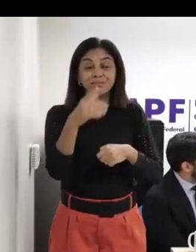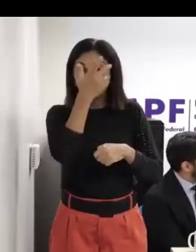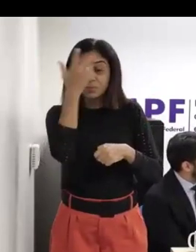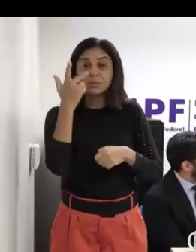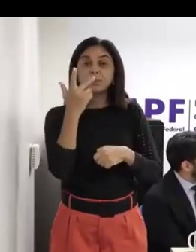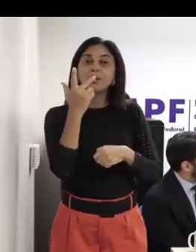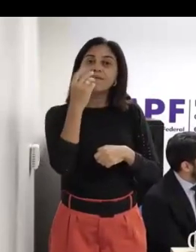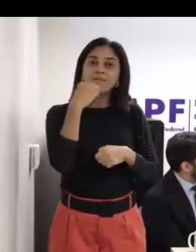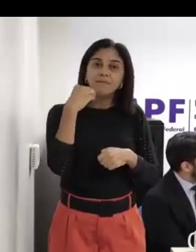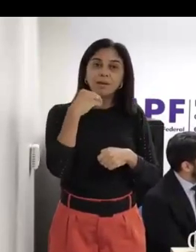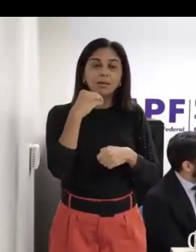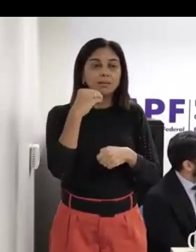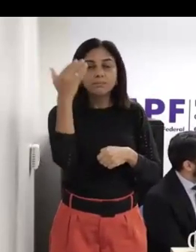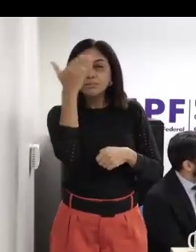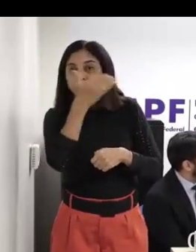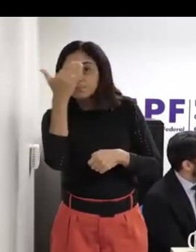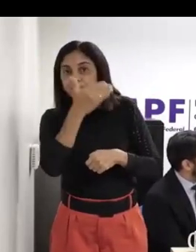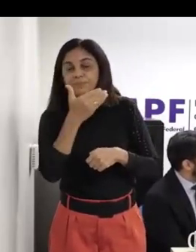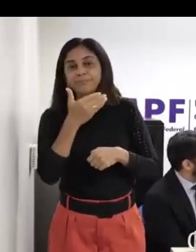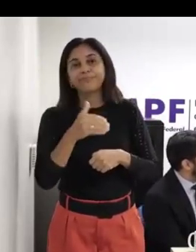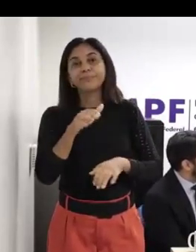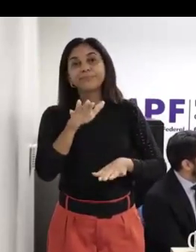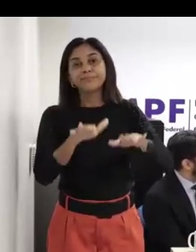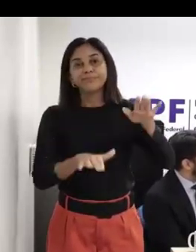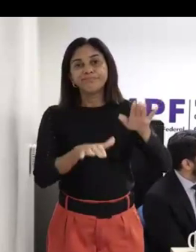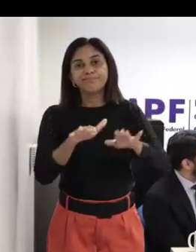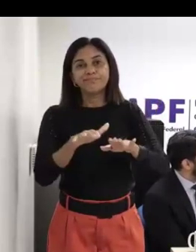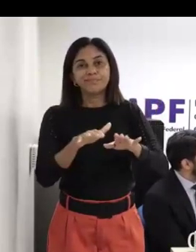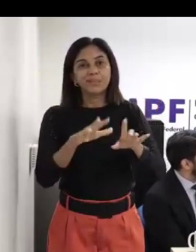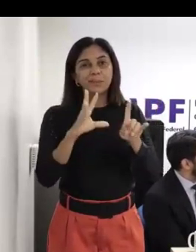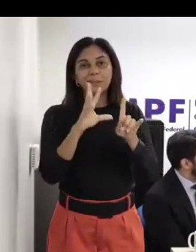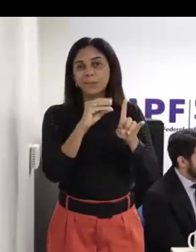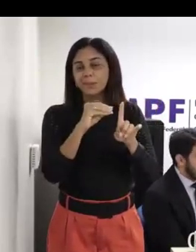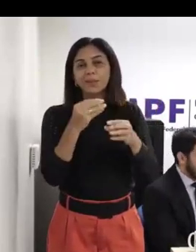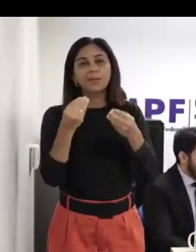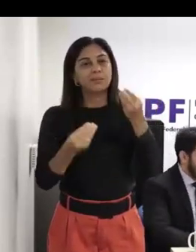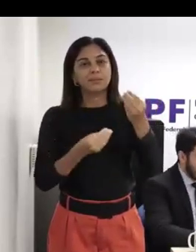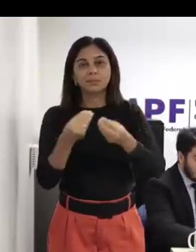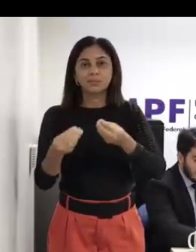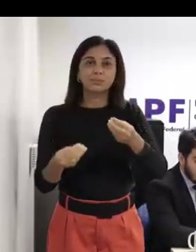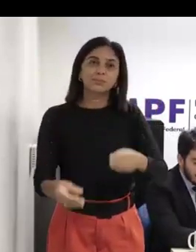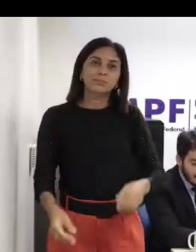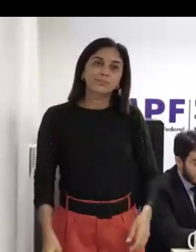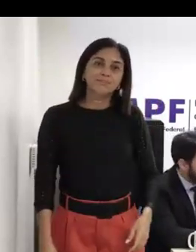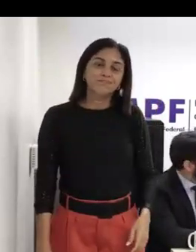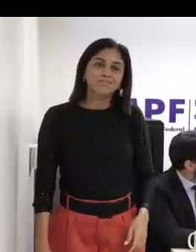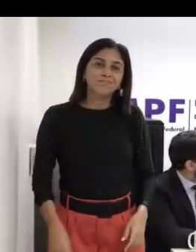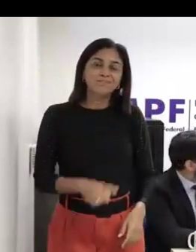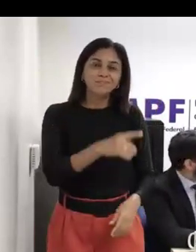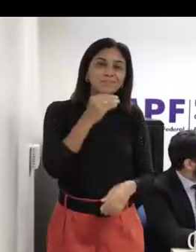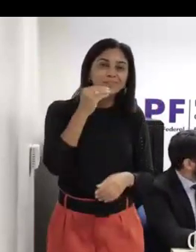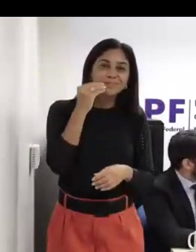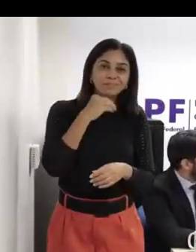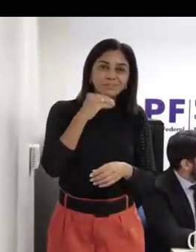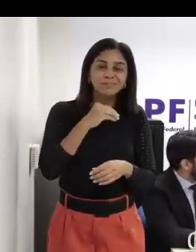socialmente e acabam se tornando vítimas ainda mais Ah ainda mais vulneráveis a esse tipo